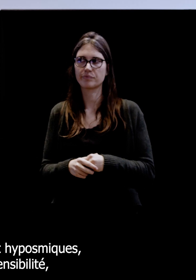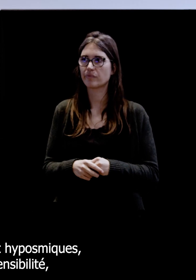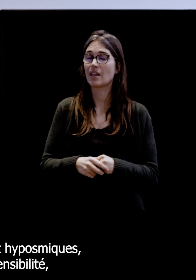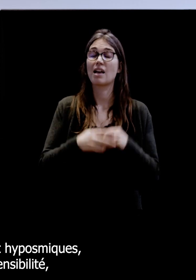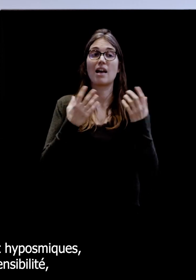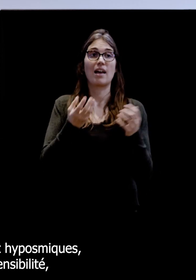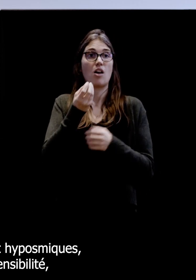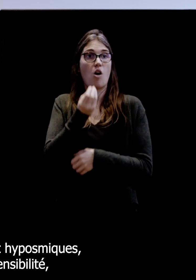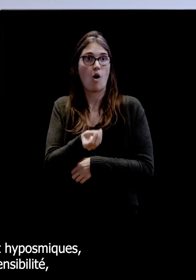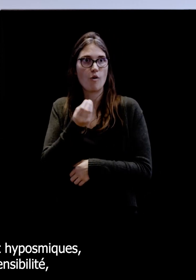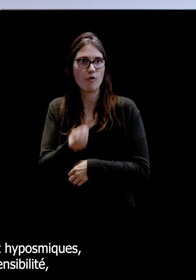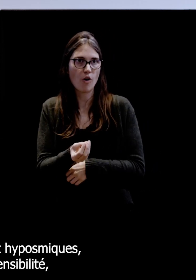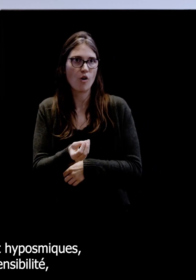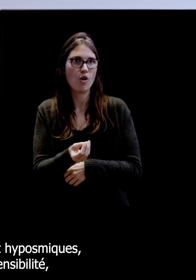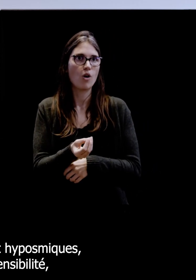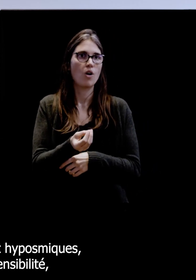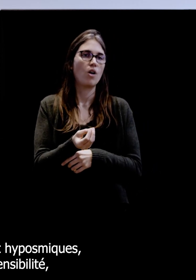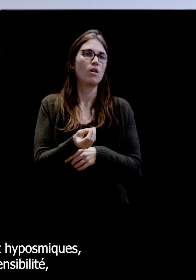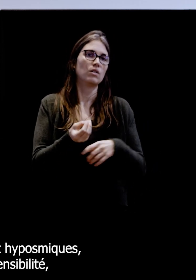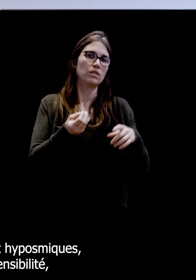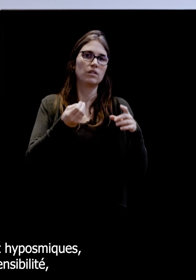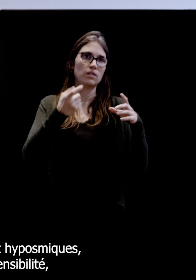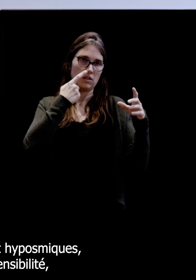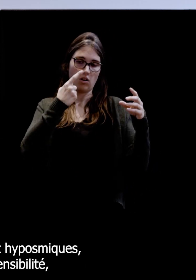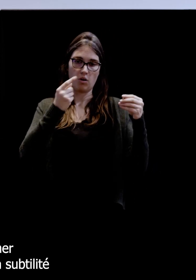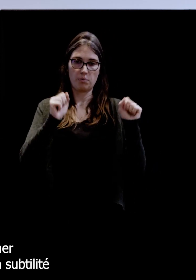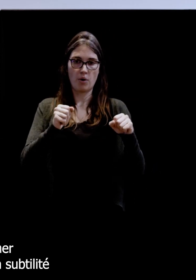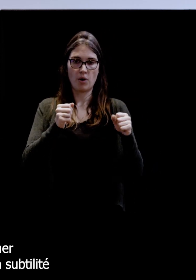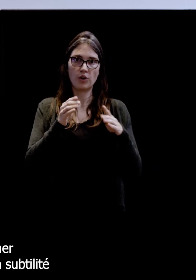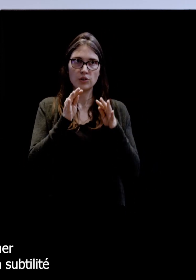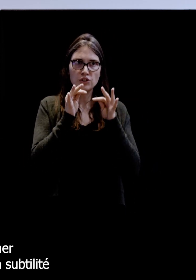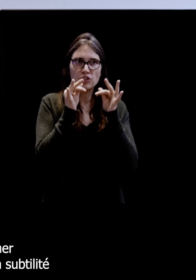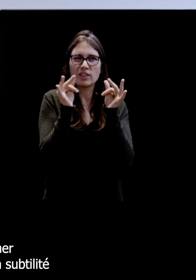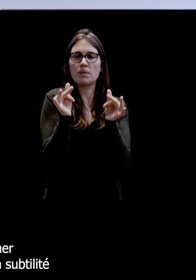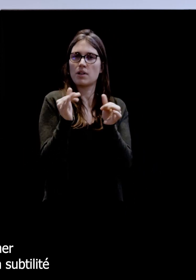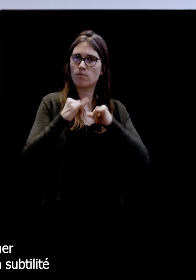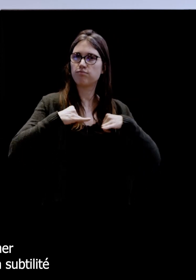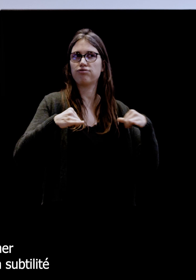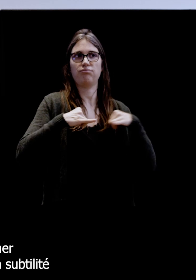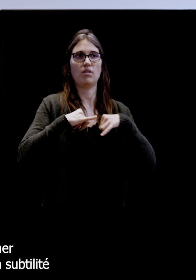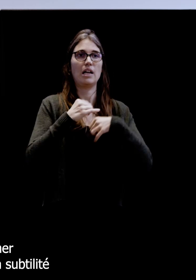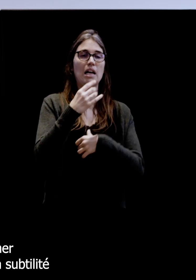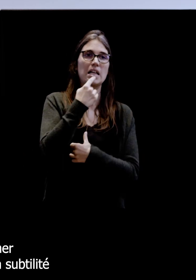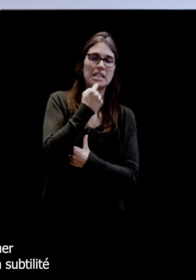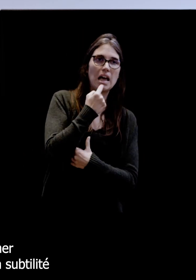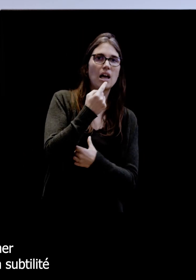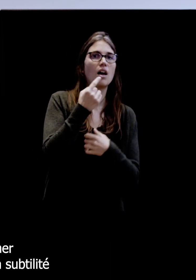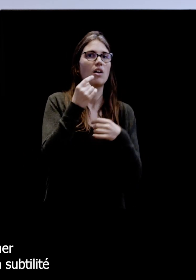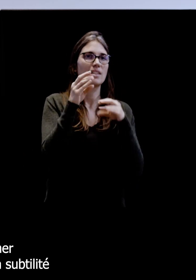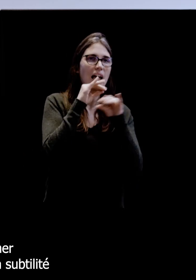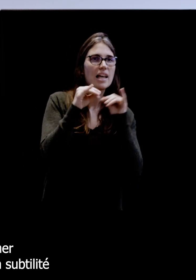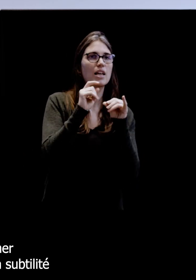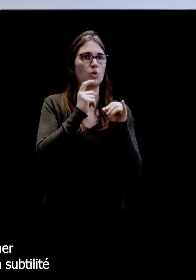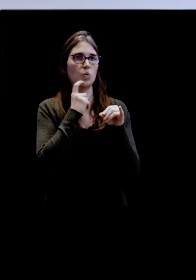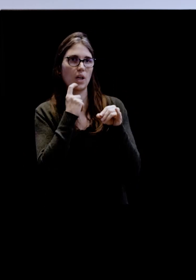les enfants qui sont hyposmiques, ils ont une très bonne sensibilité du salé, acide, amer, et beaucoup moins de